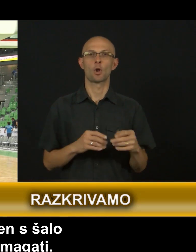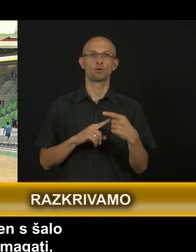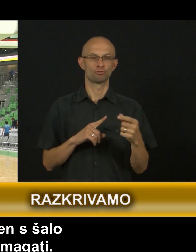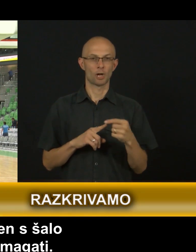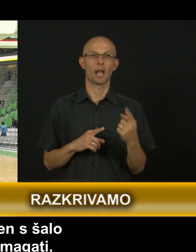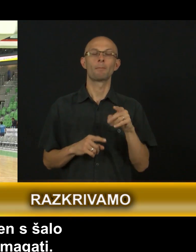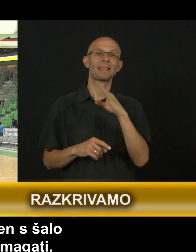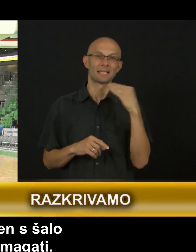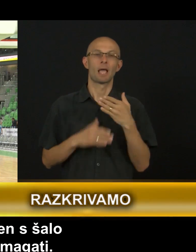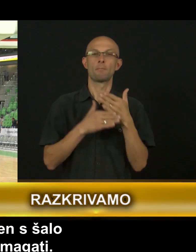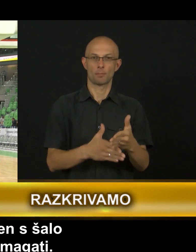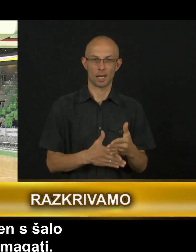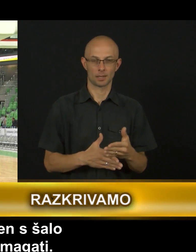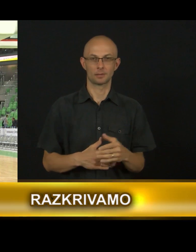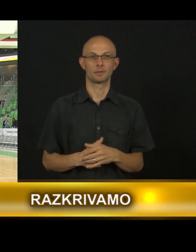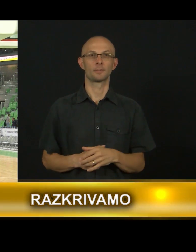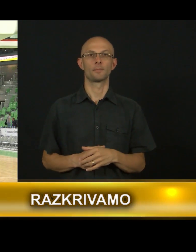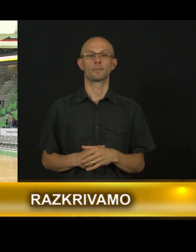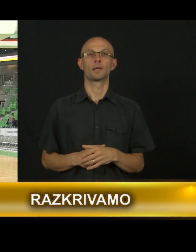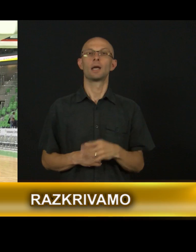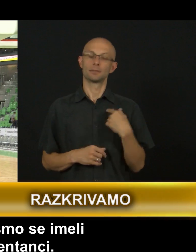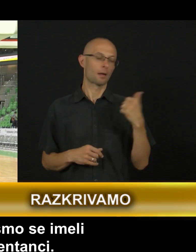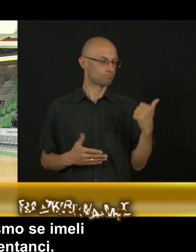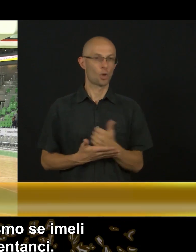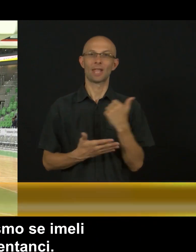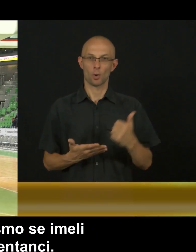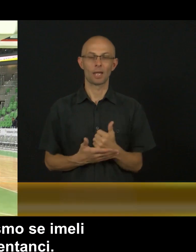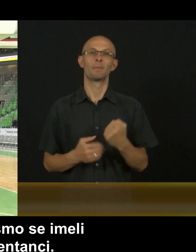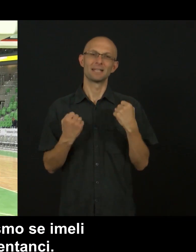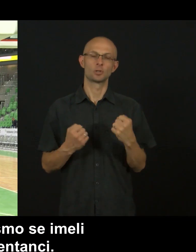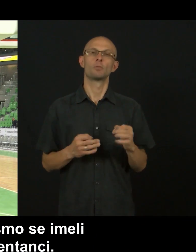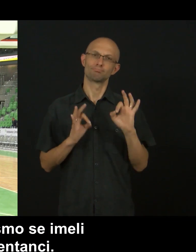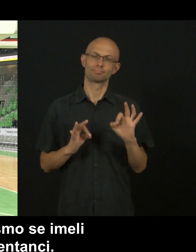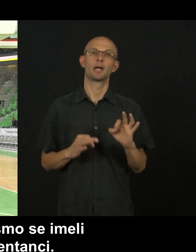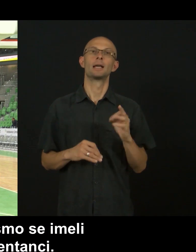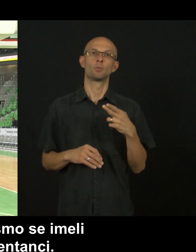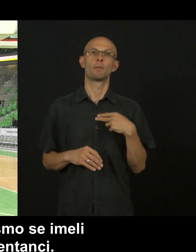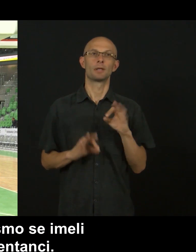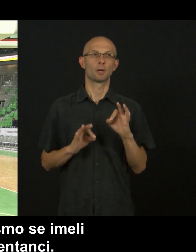pripravljen z šalo ali pa z nasmehom pomagati in ponavljam, zelo,